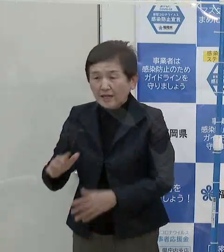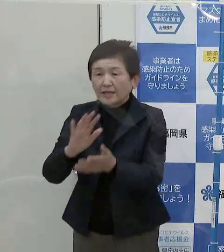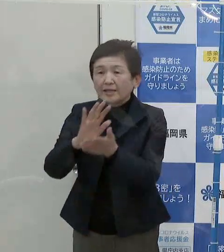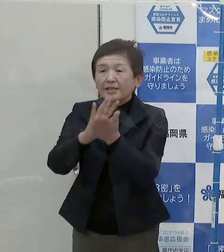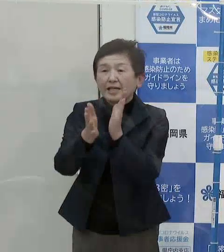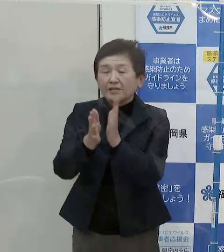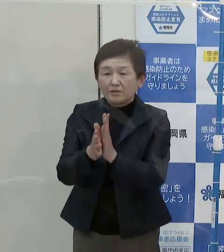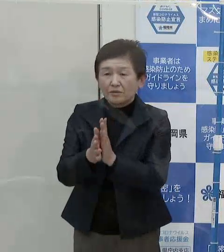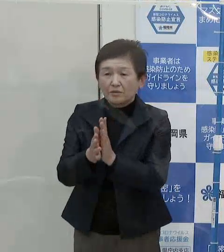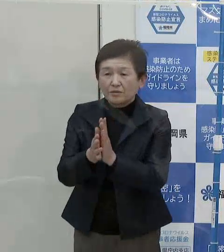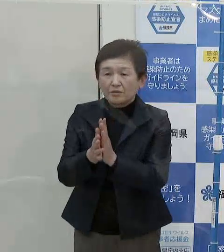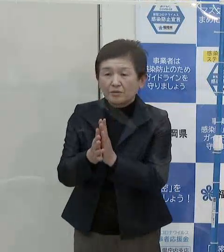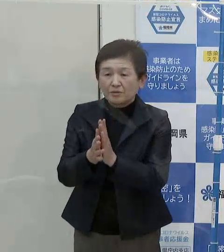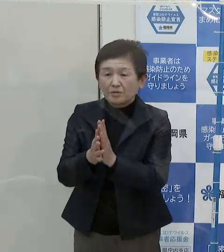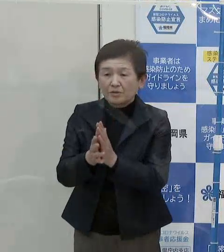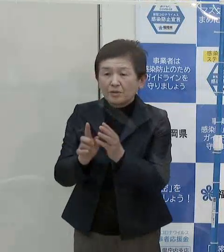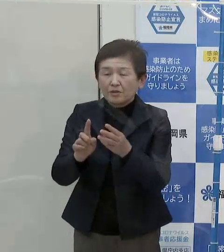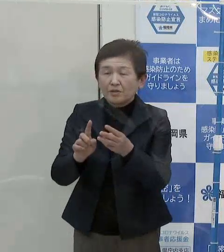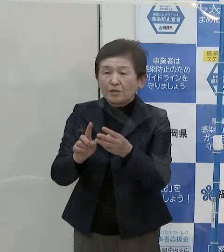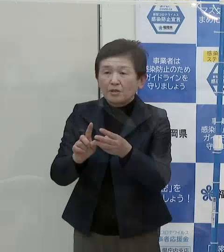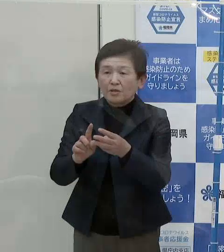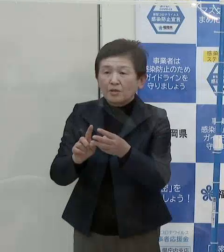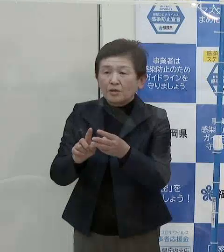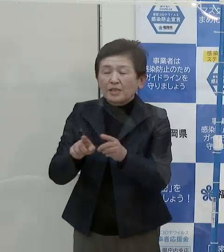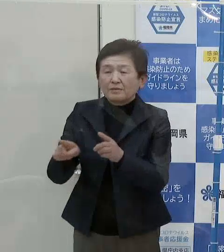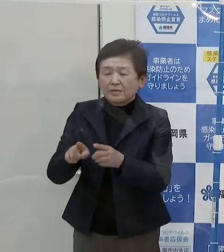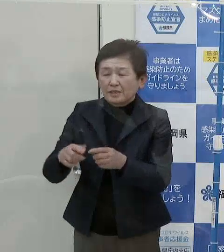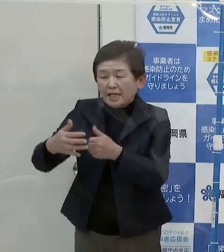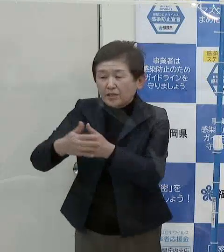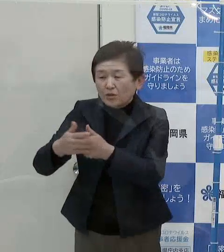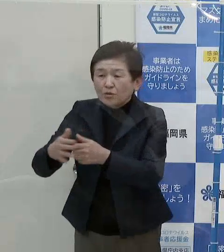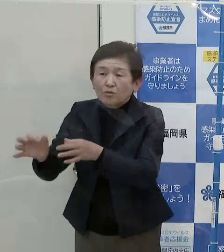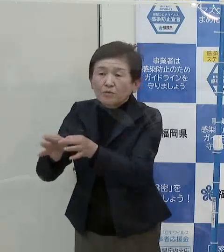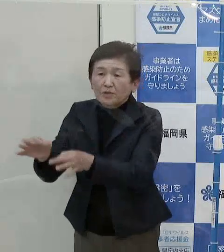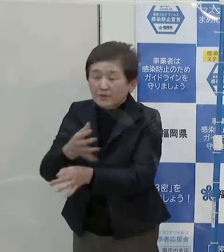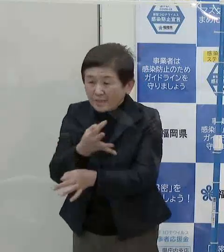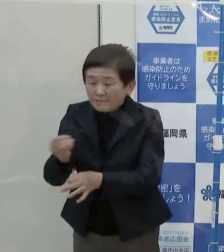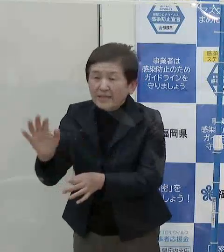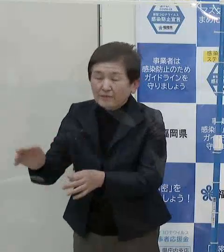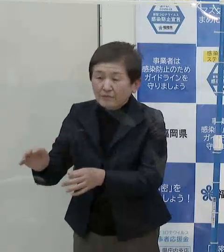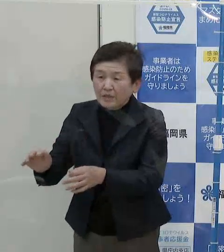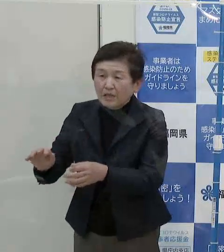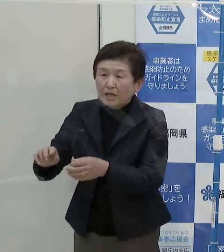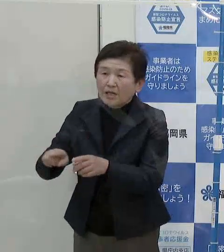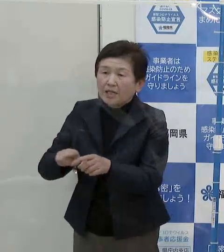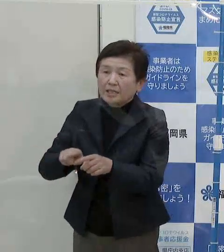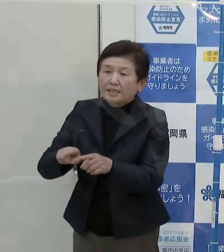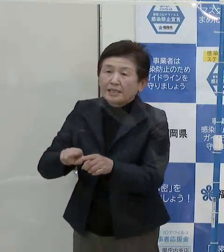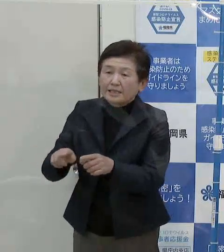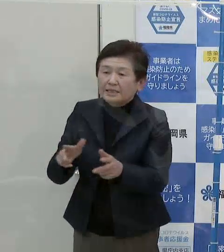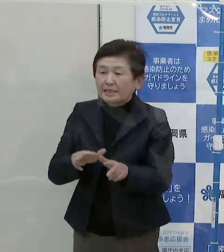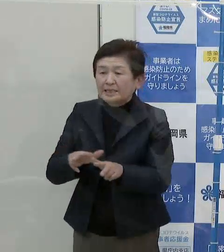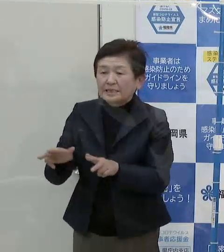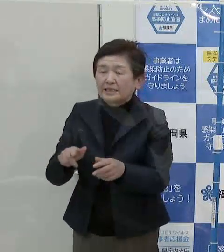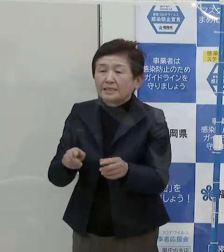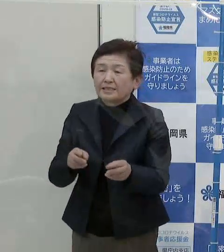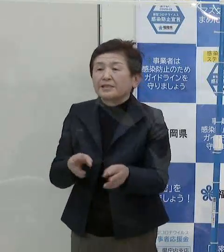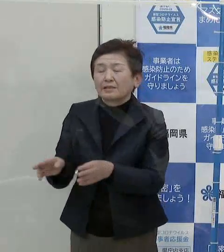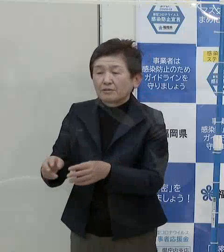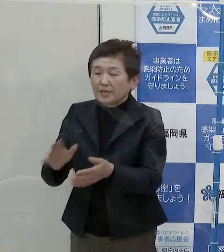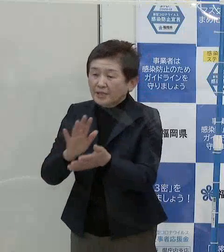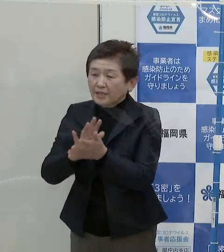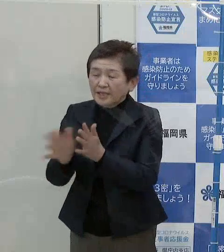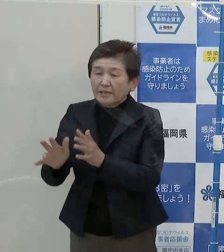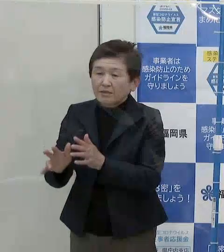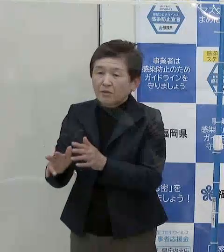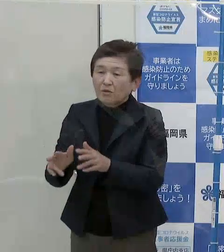のね、施策に協力するお店があるわけですよ。なんとか協力店とか、そういった別の施策観点から県の施策に協力